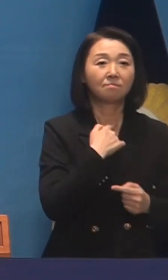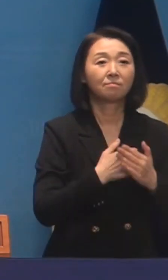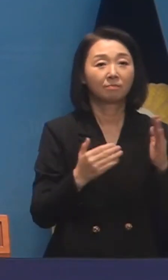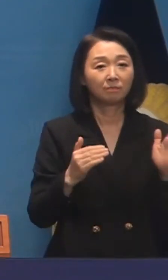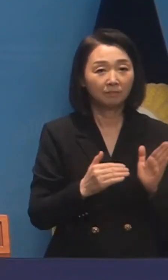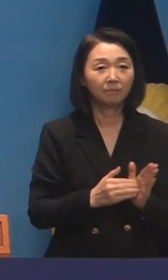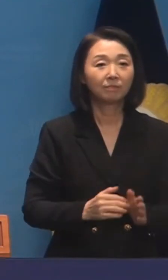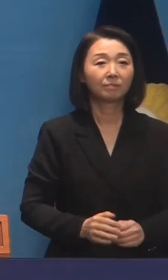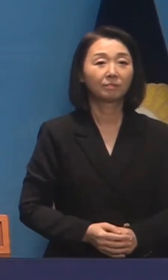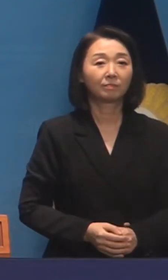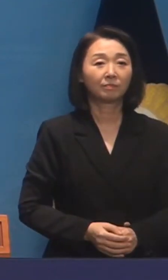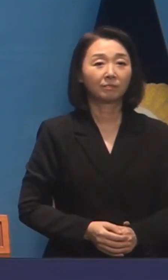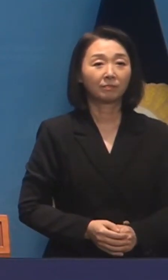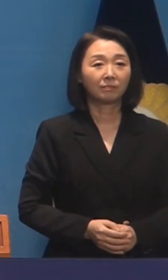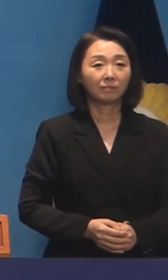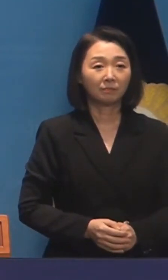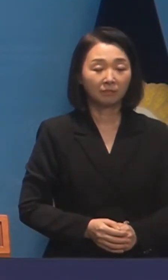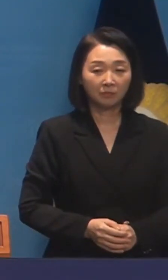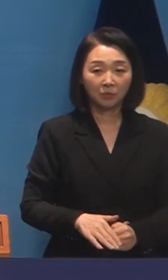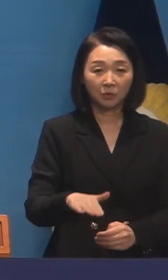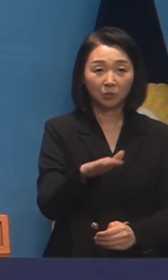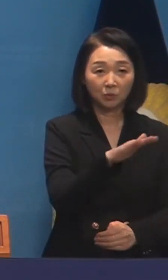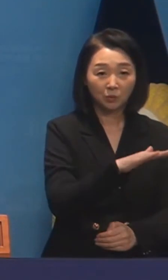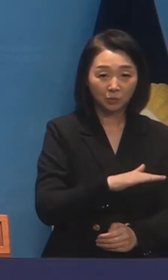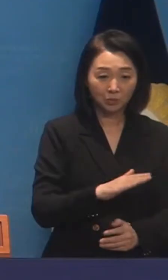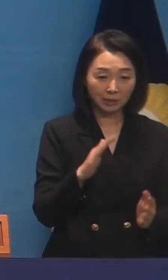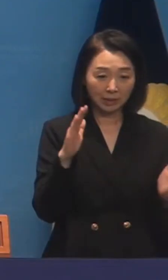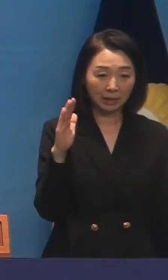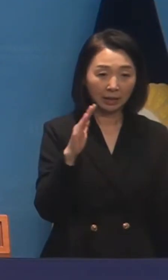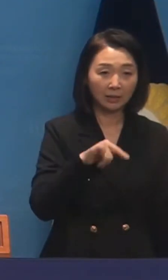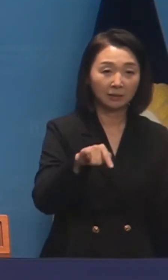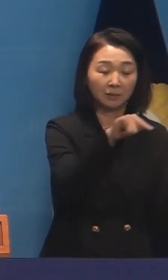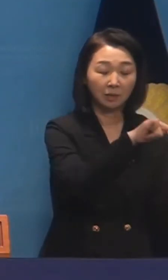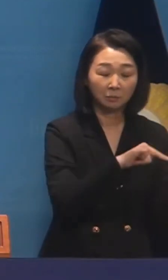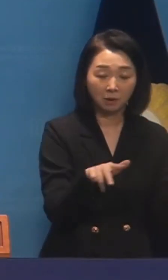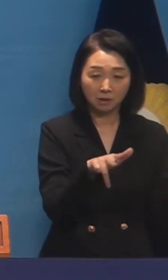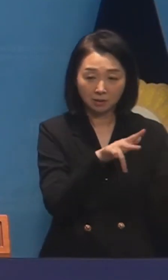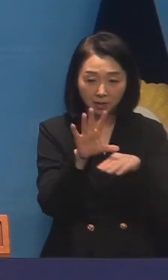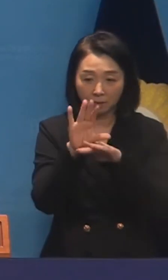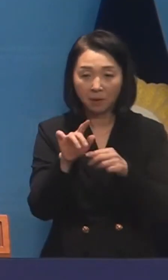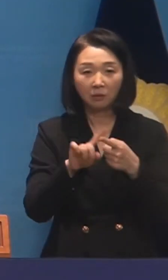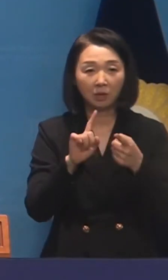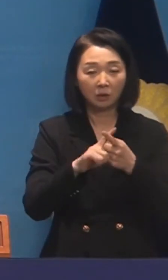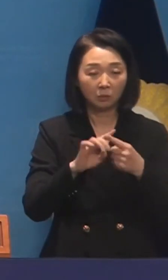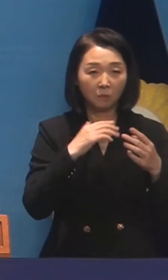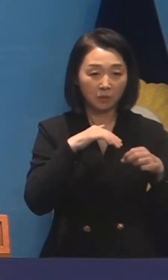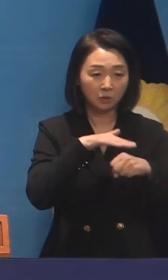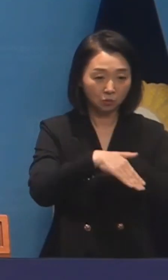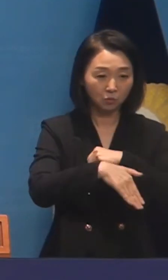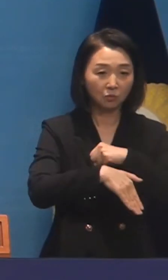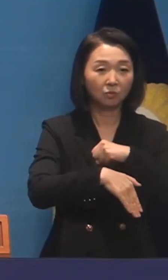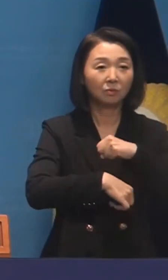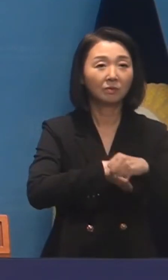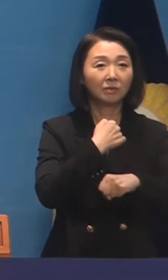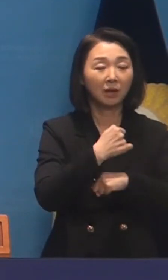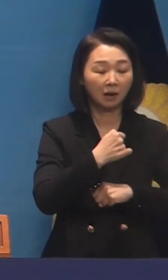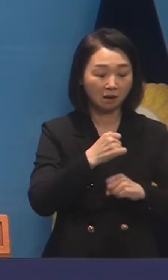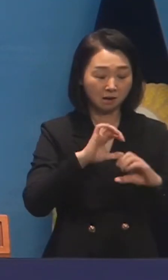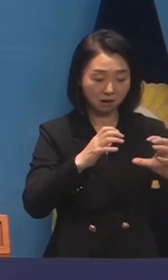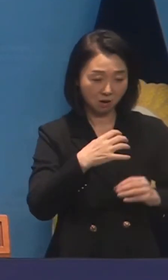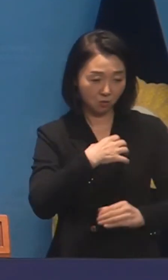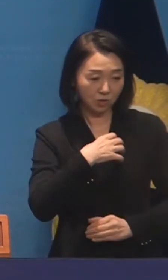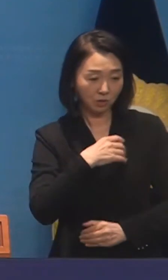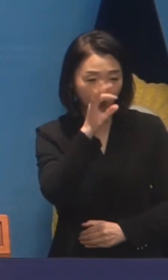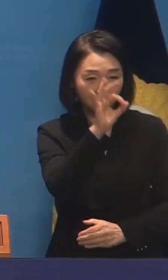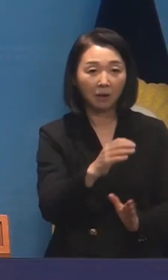하게 되었습니다. 우리 아이들은 생방송으로 민주주의가 위태로워지는 모습을 지켜봤고